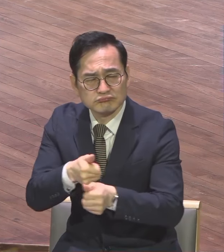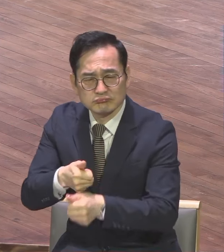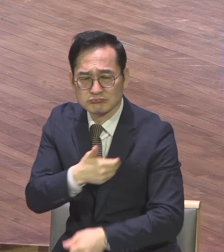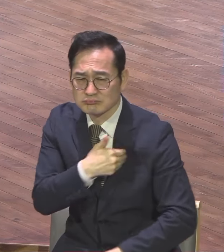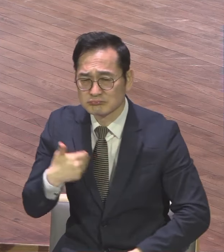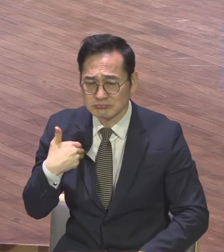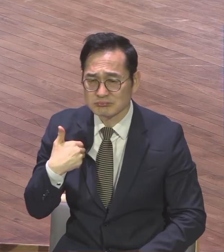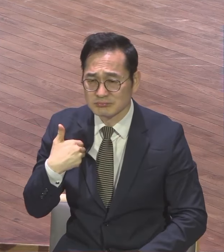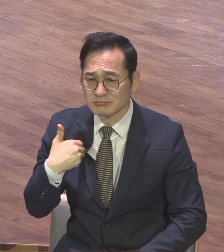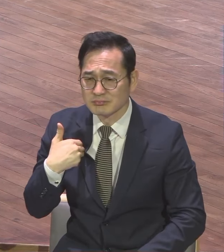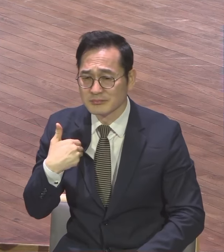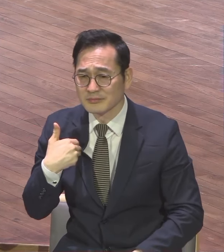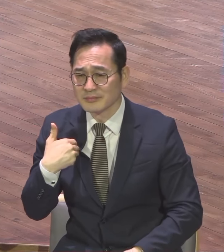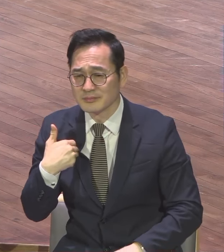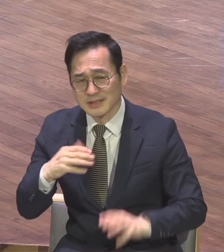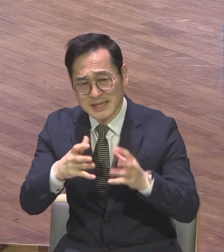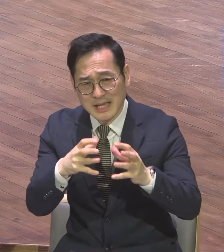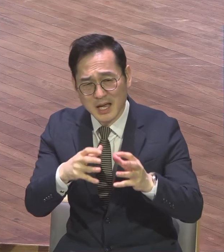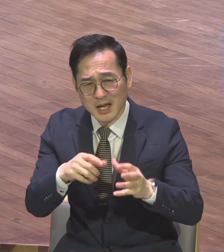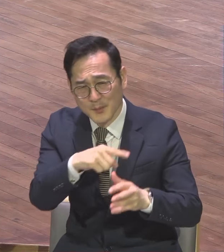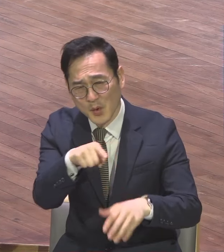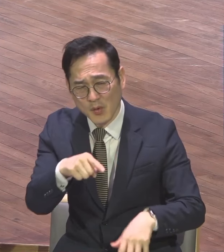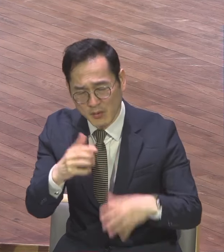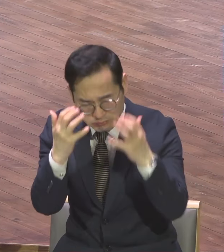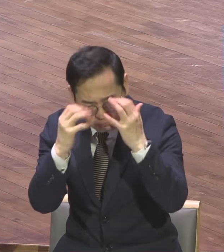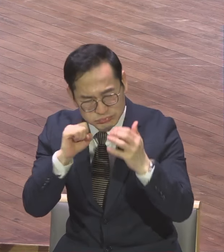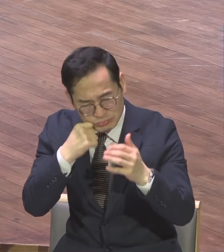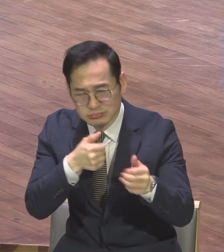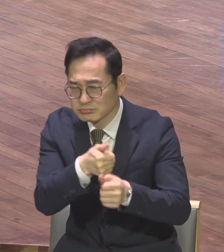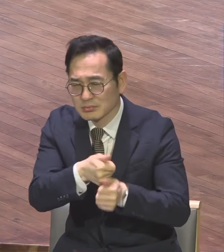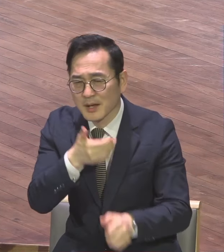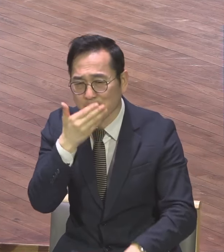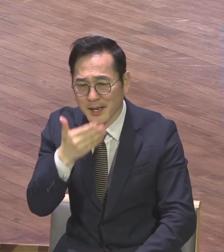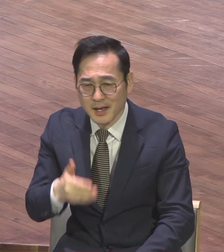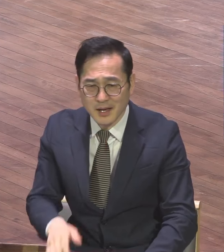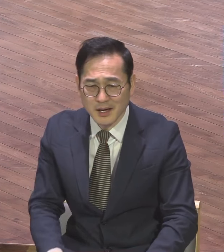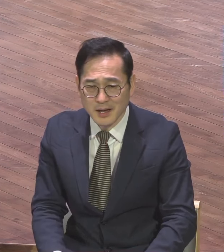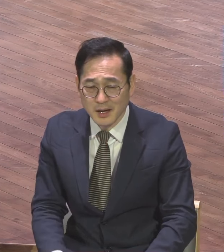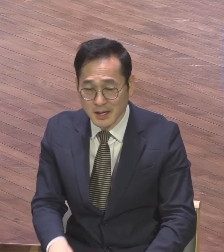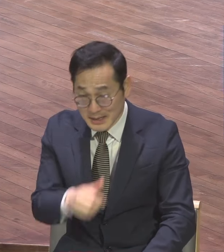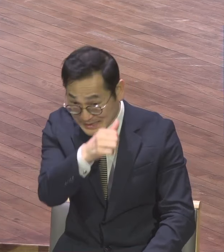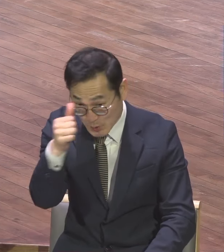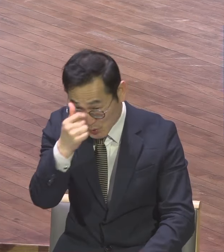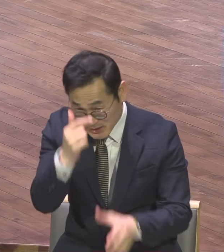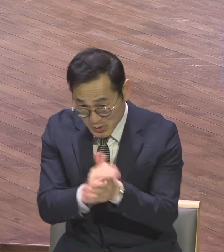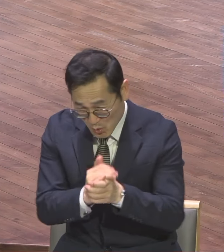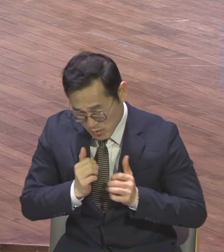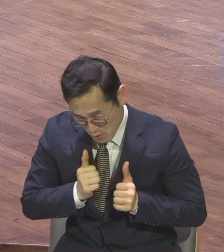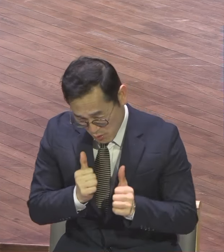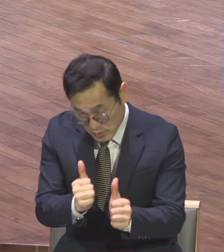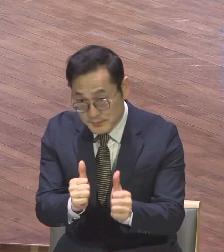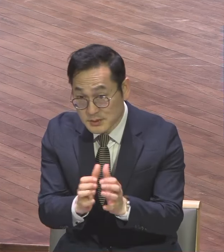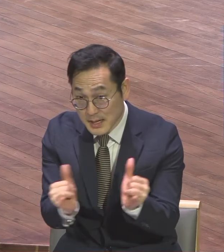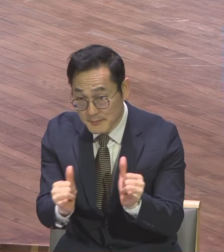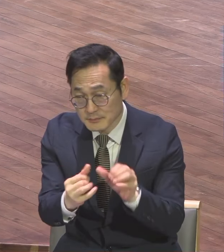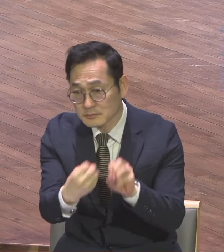장로라도 말이요, 기도를 많이 하는 사람은요, 이제까지 목회자보다 나아요. 응답 엄청 받거든.